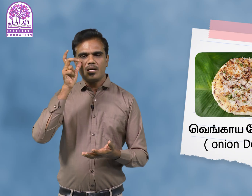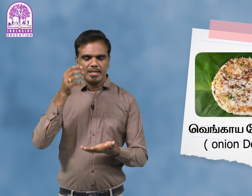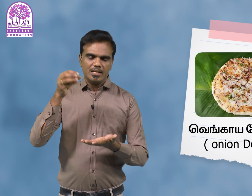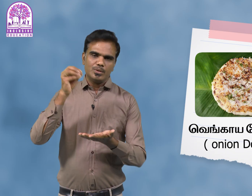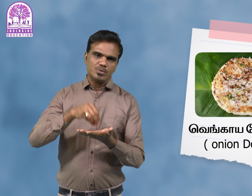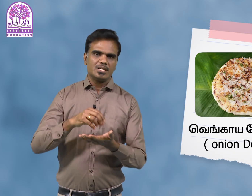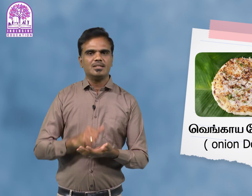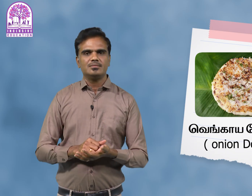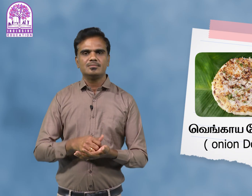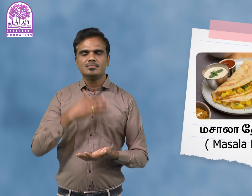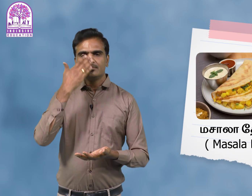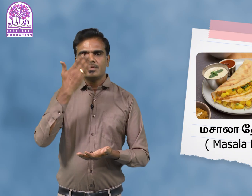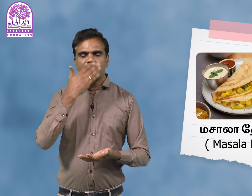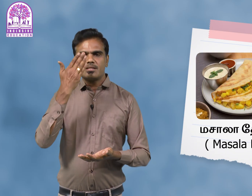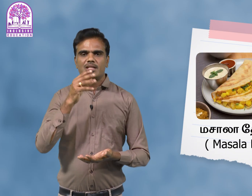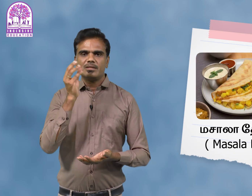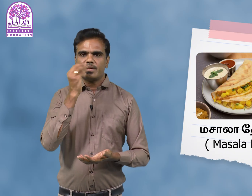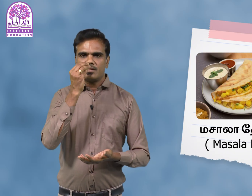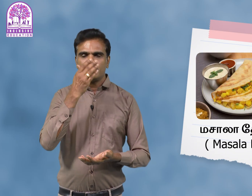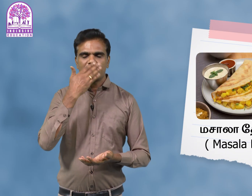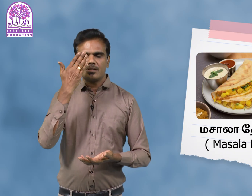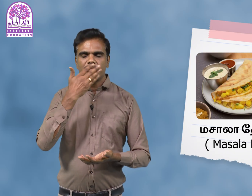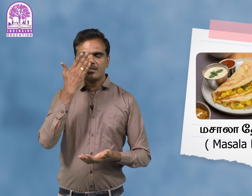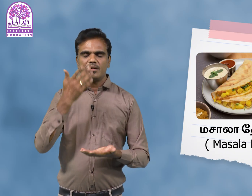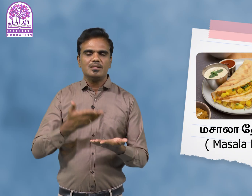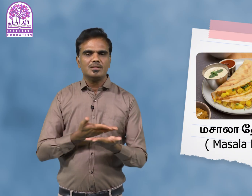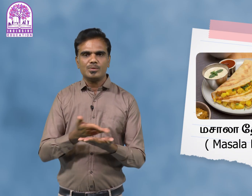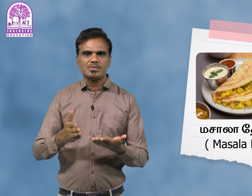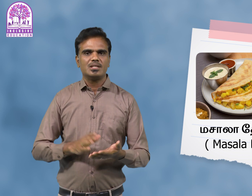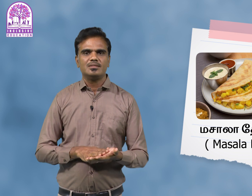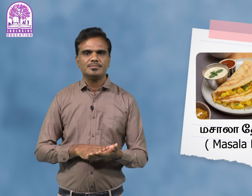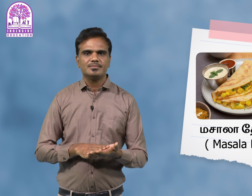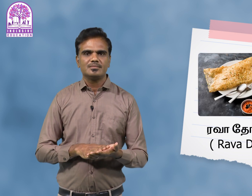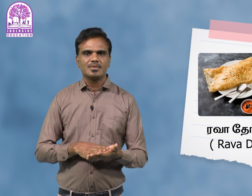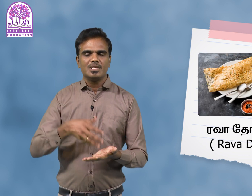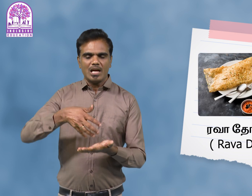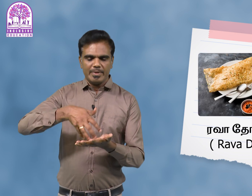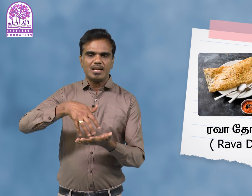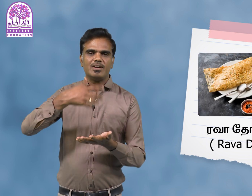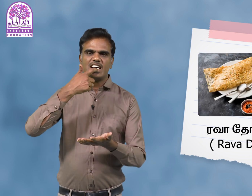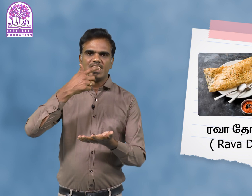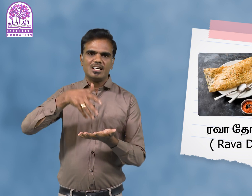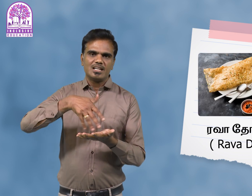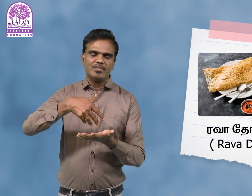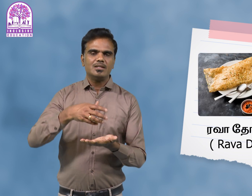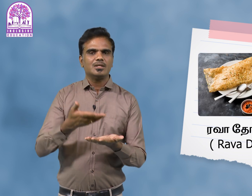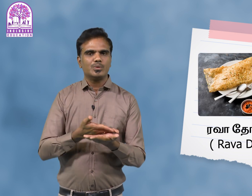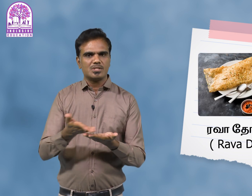ஆனியன் தோசை, மசாலா, அதாவது மசாலா தோசை. அதுமாரி ரவா தோசை